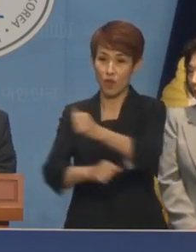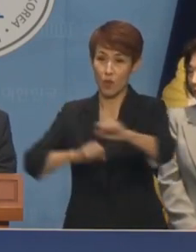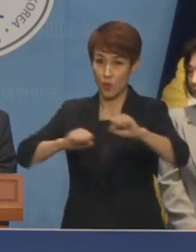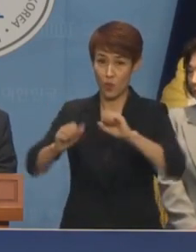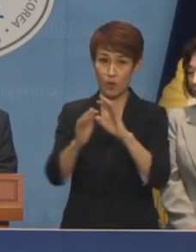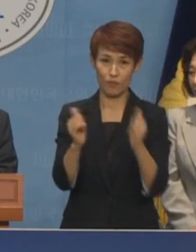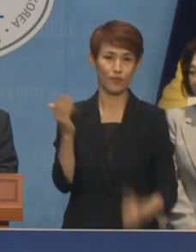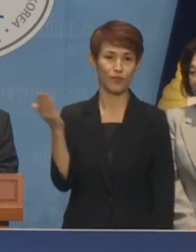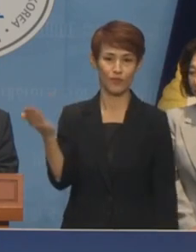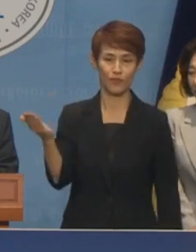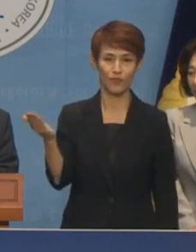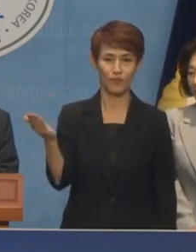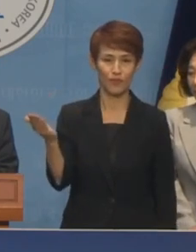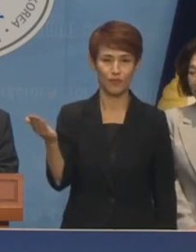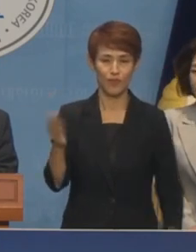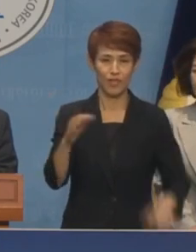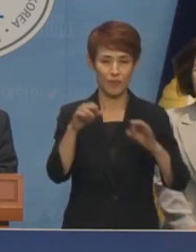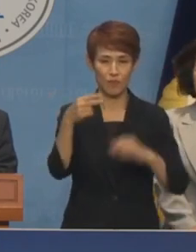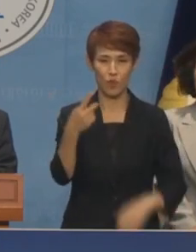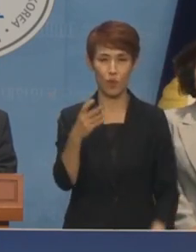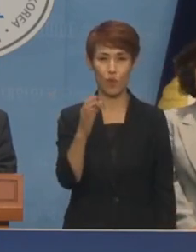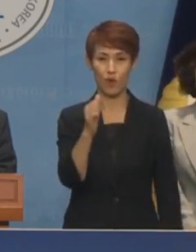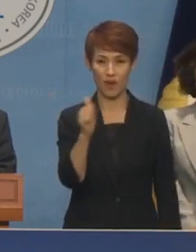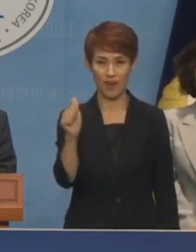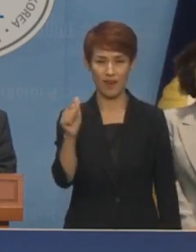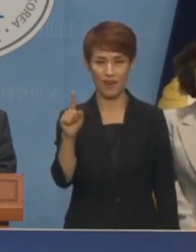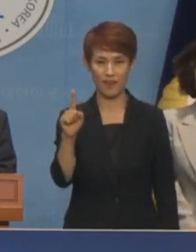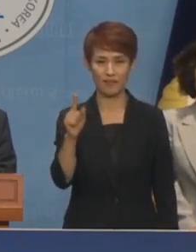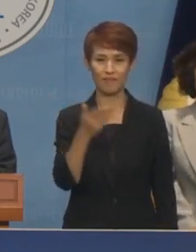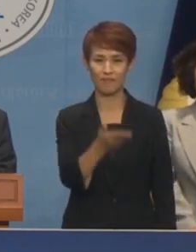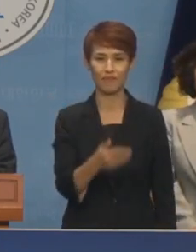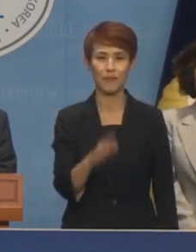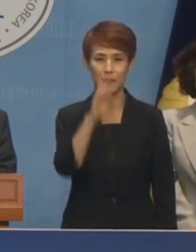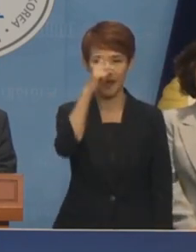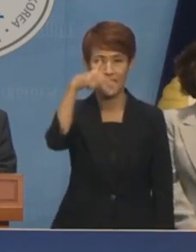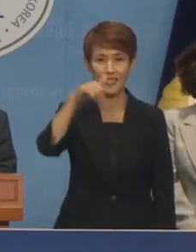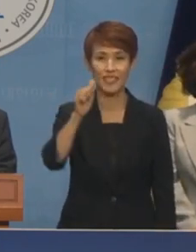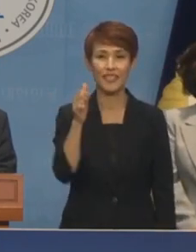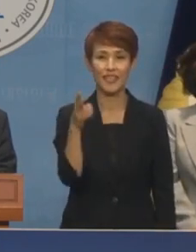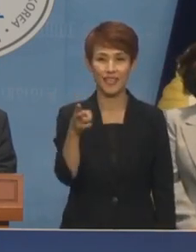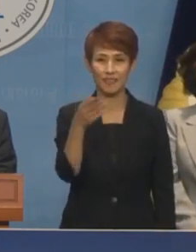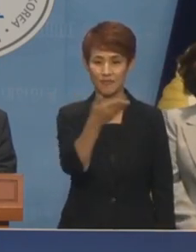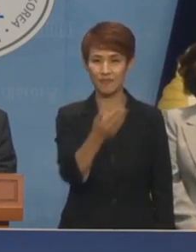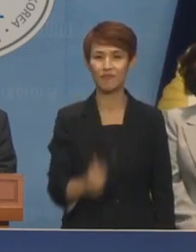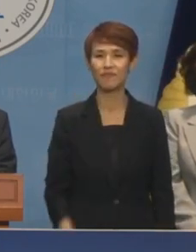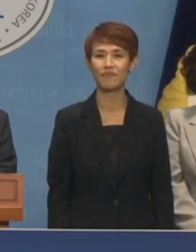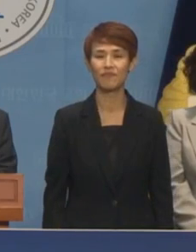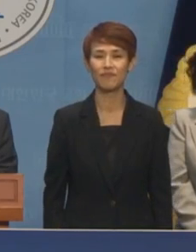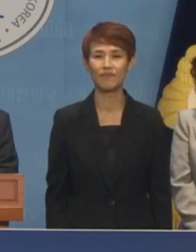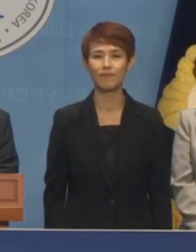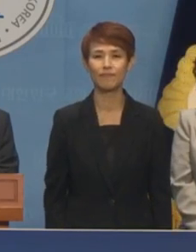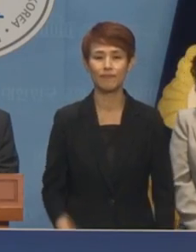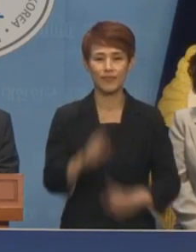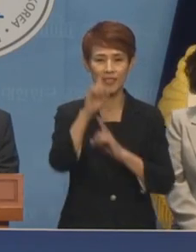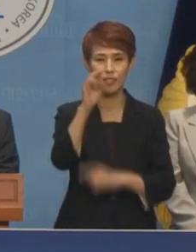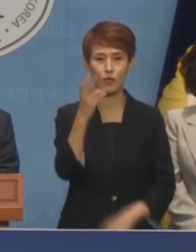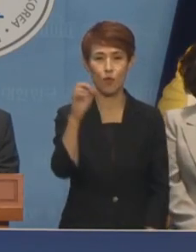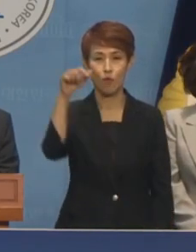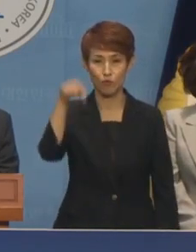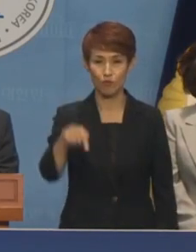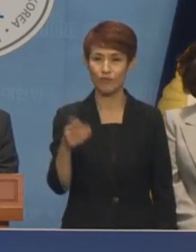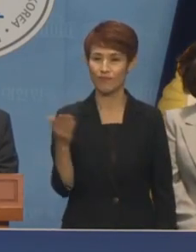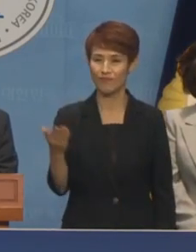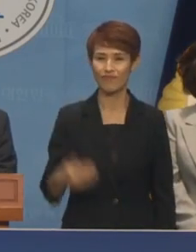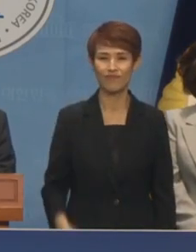오셨습니다. 김동화 의원님 오셨습니다. 박지혜 의원님 오셨습니다. 네, 이용우 의원님